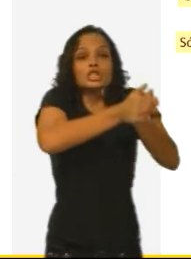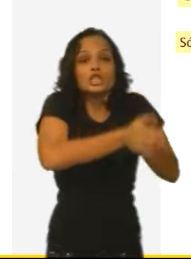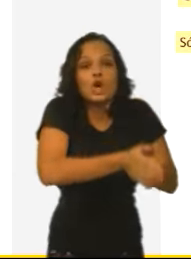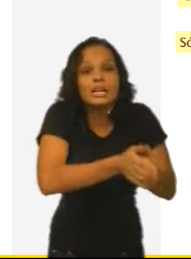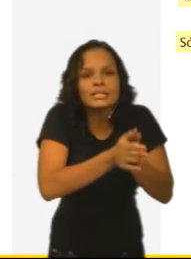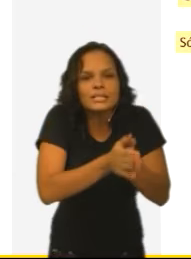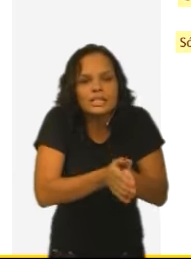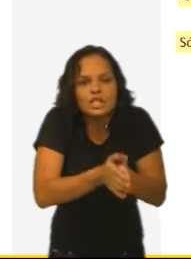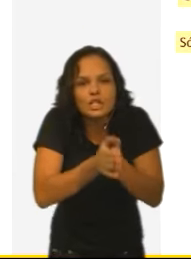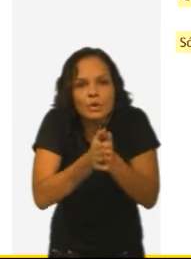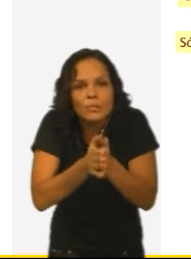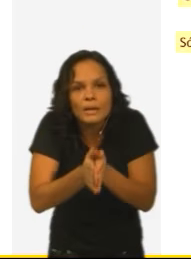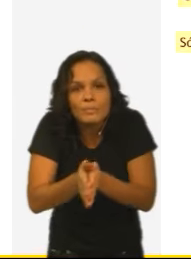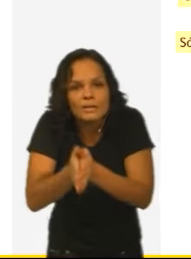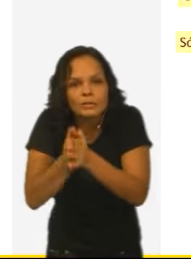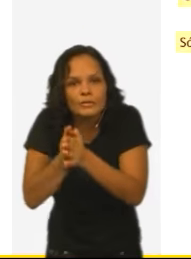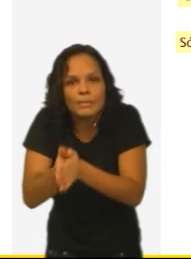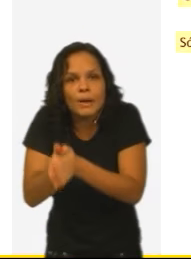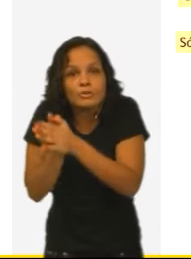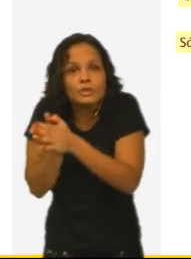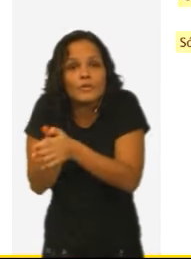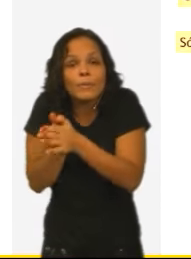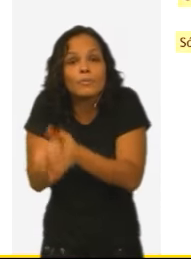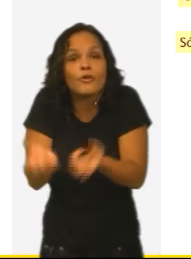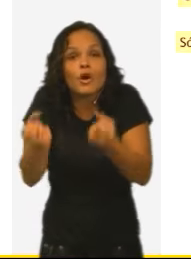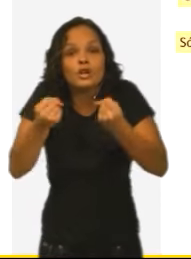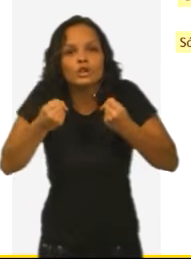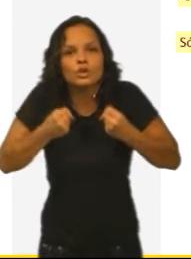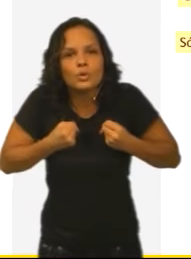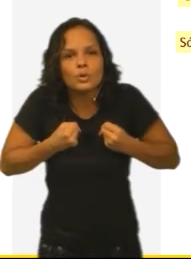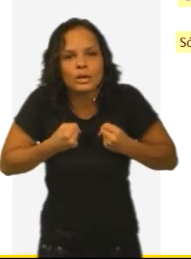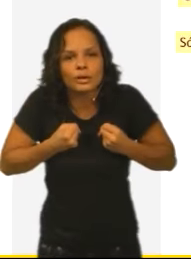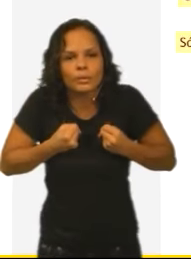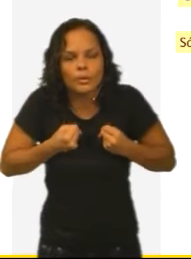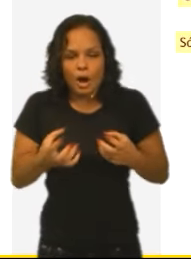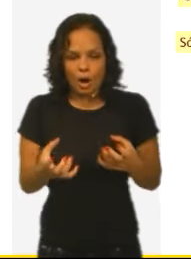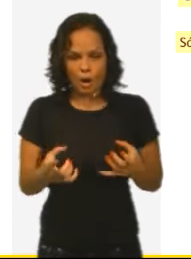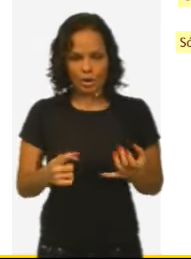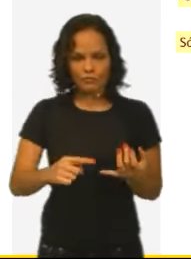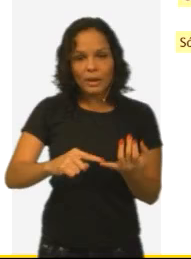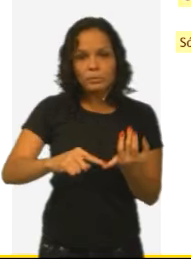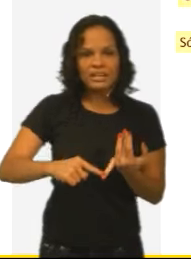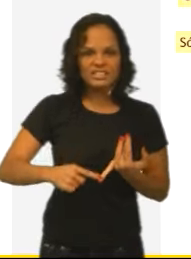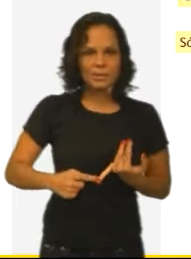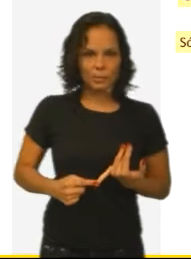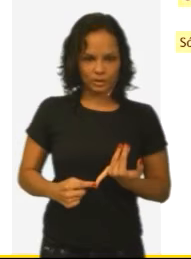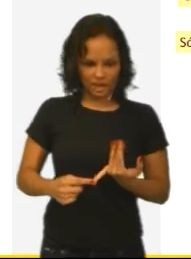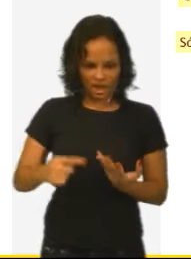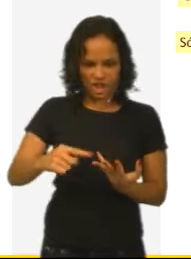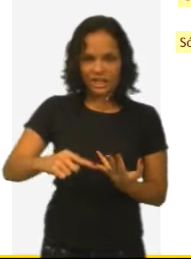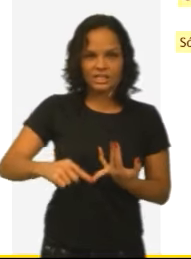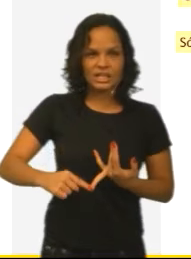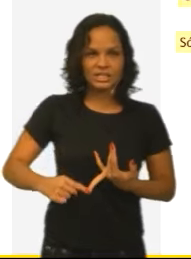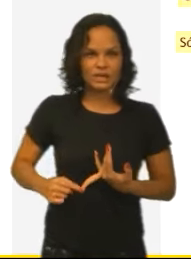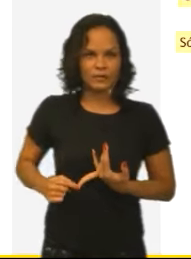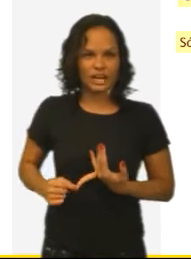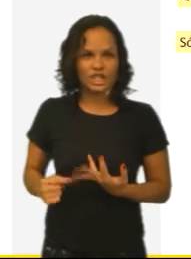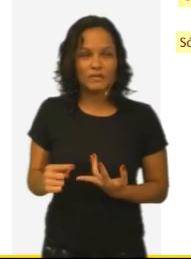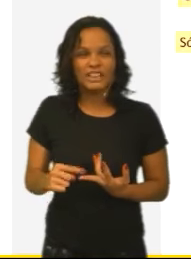Só existe complemento verbal se o verbo for núcleo. Ora, o verbo tem que ser importante, ele tem que ser significativo, ele tem